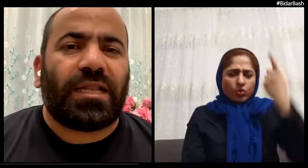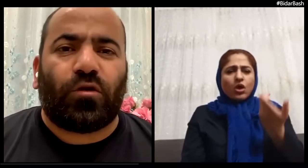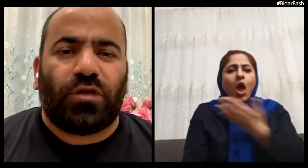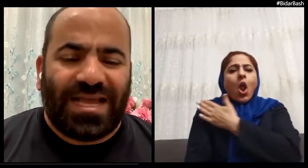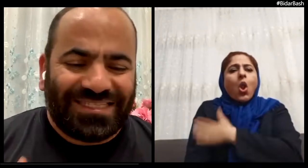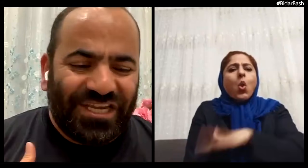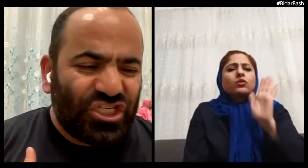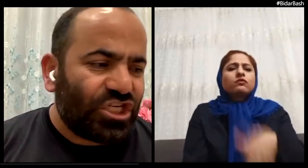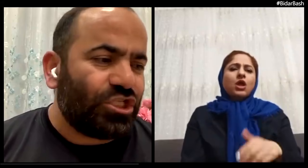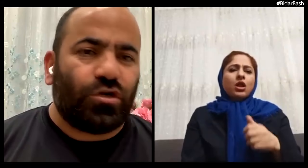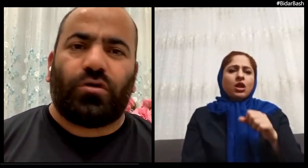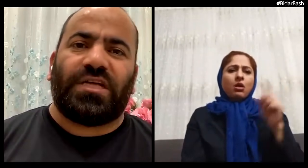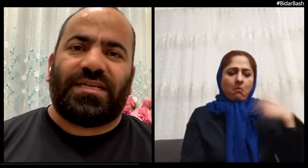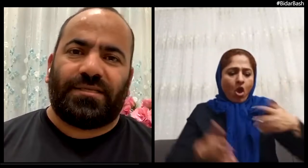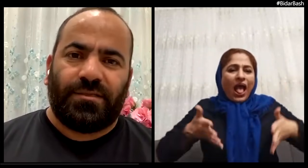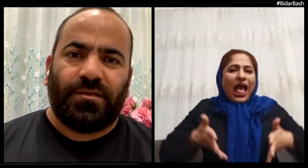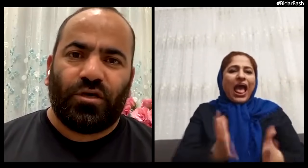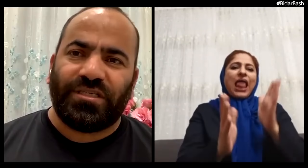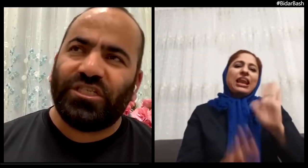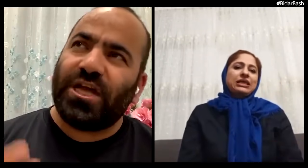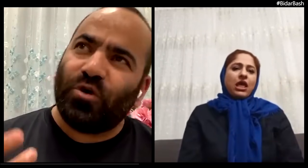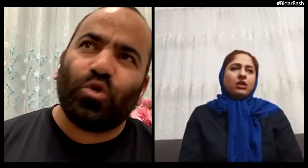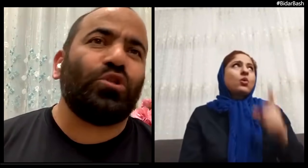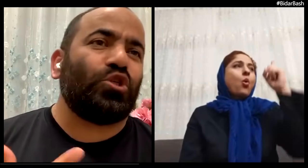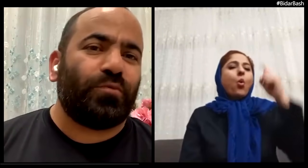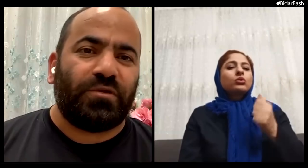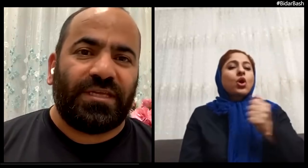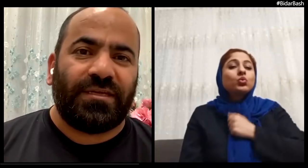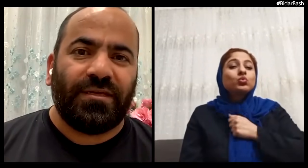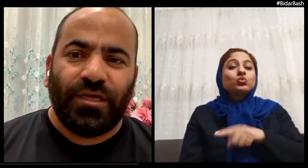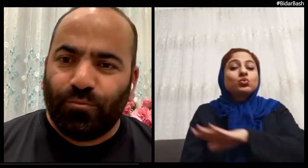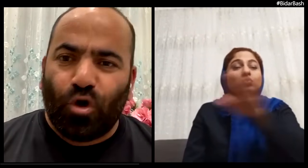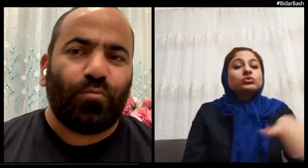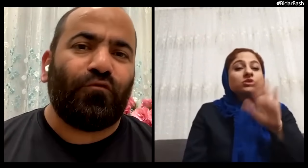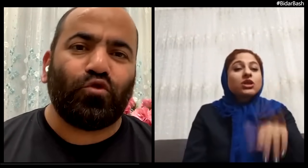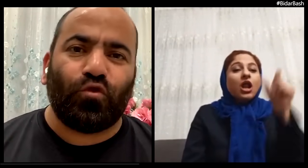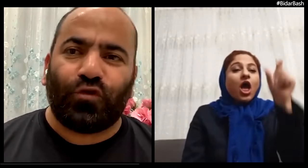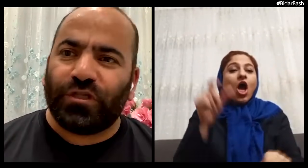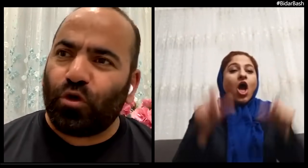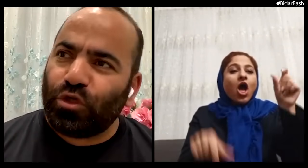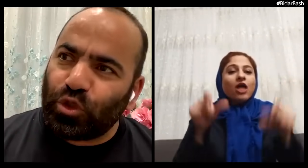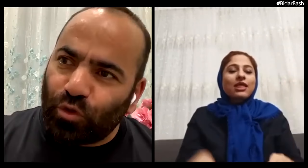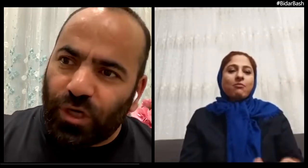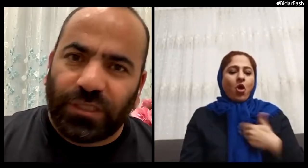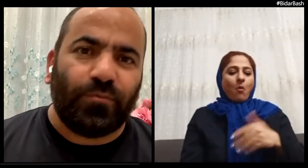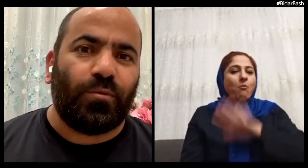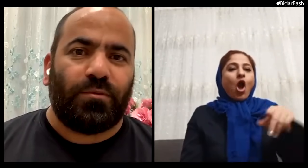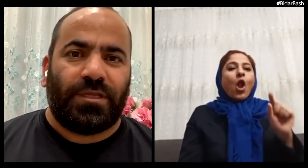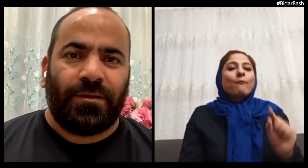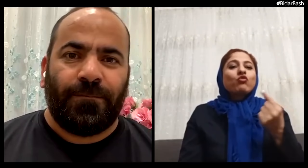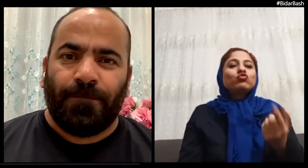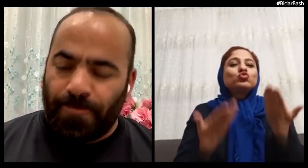رو خلق نکنه، از عشقش این کار رو کرده، خواسته جمال خودش رو ببینه، ما رو به وجود آورده تا خودش تو آینه